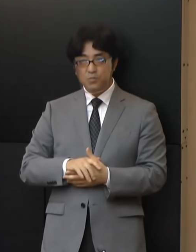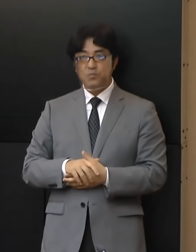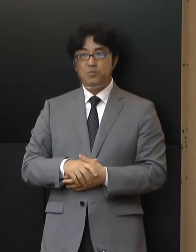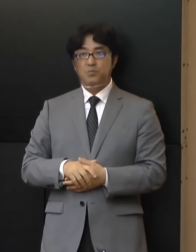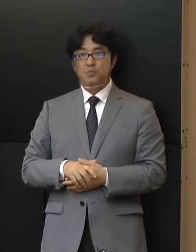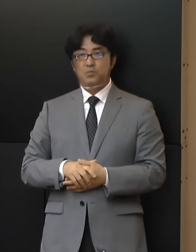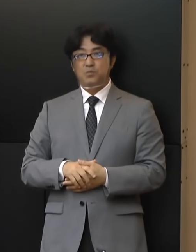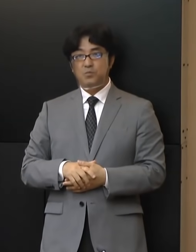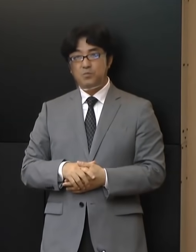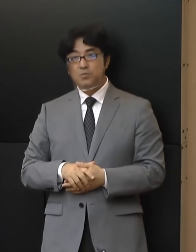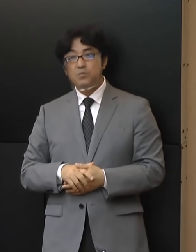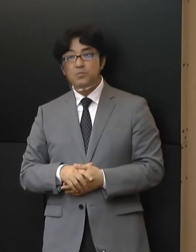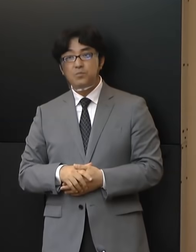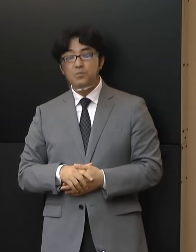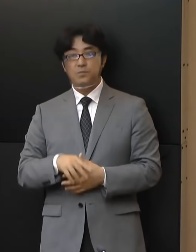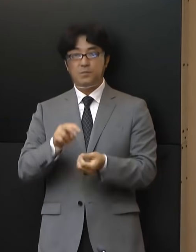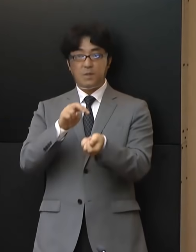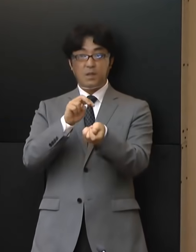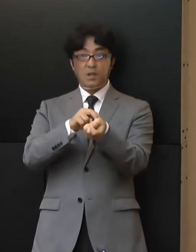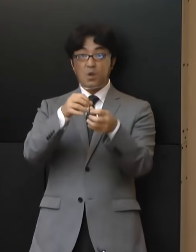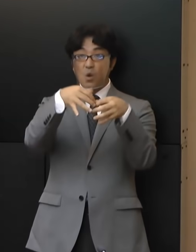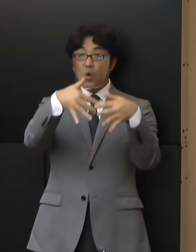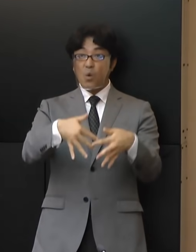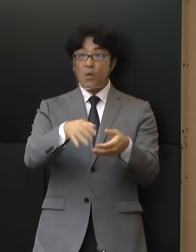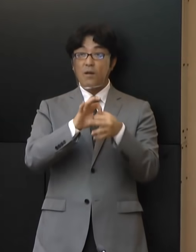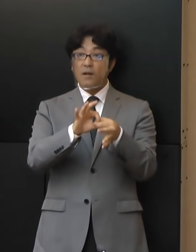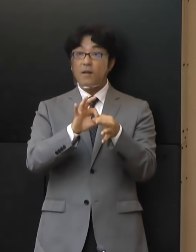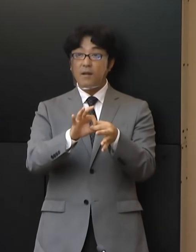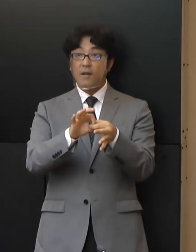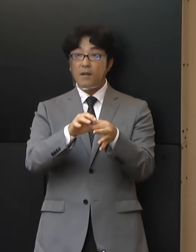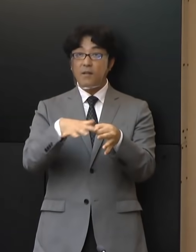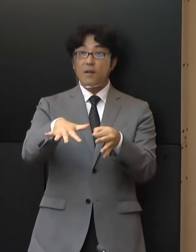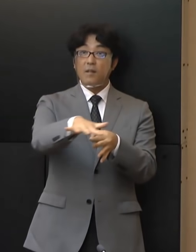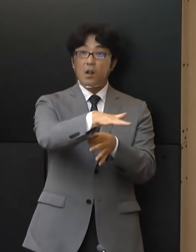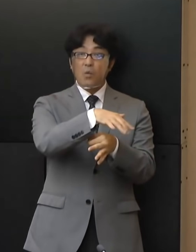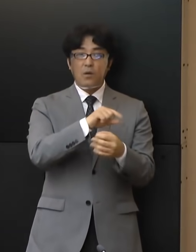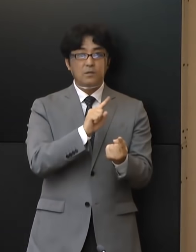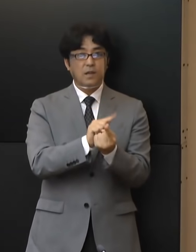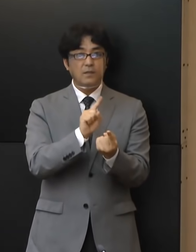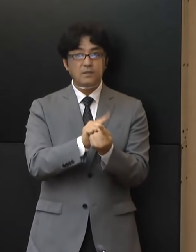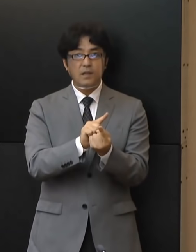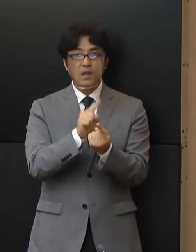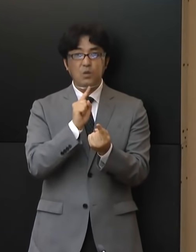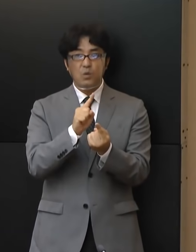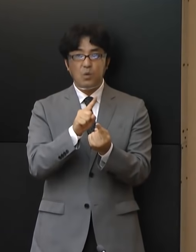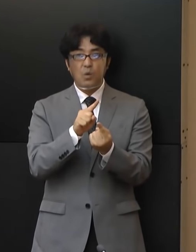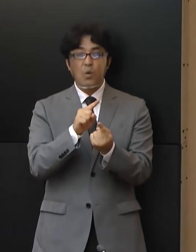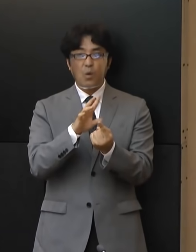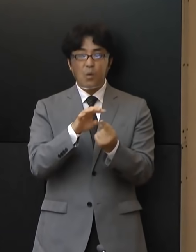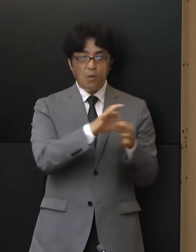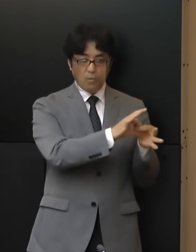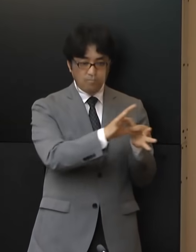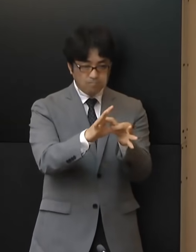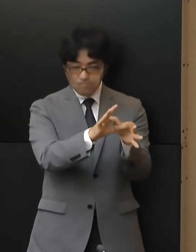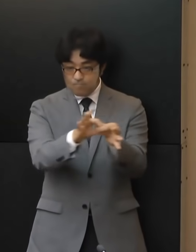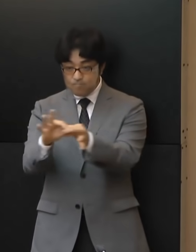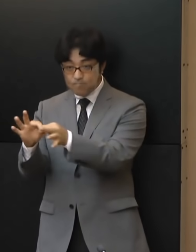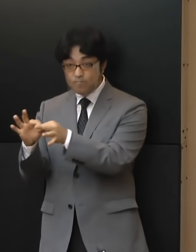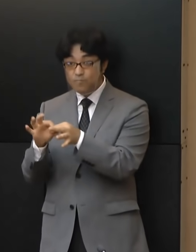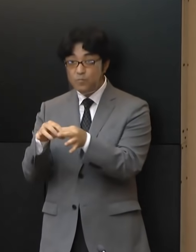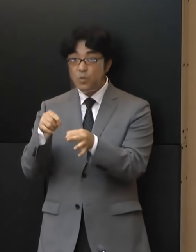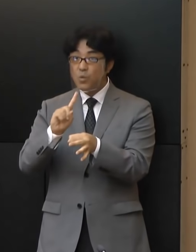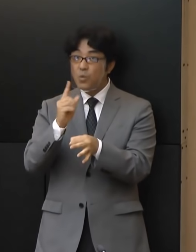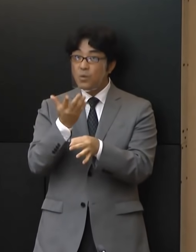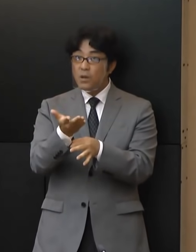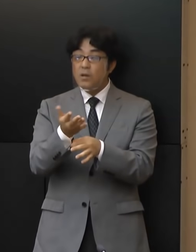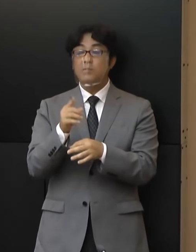うです。医療関係としては、その体制の内部の予防の流れとしてはどうですか。 まず電話最